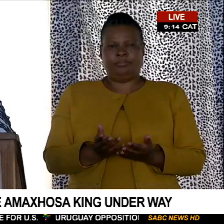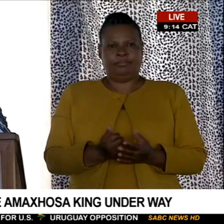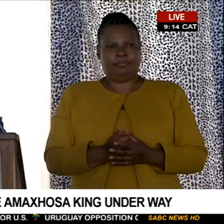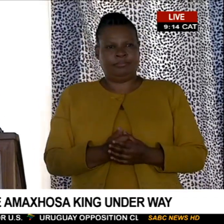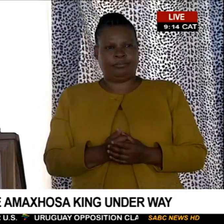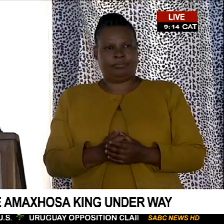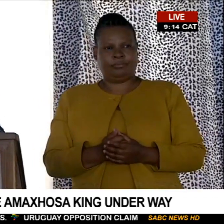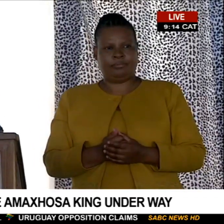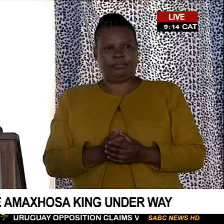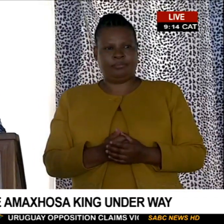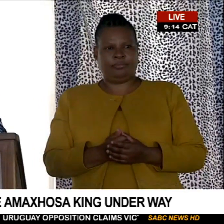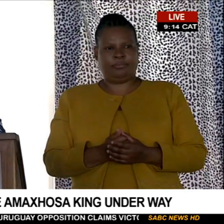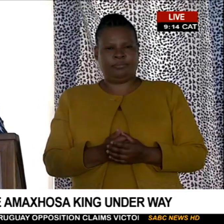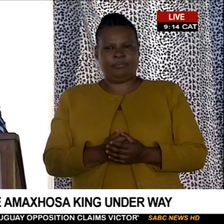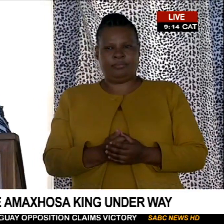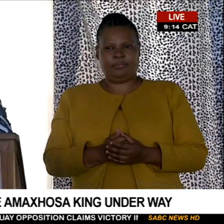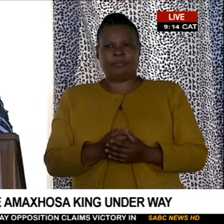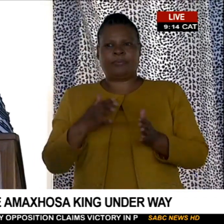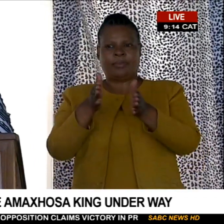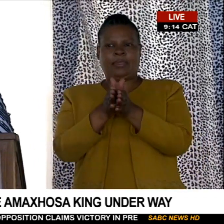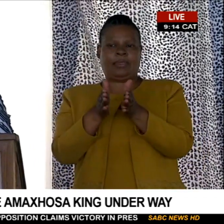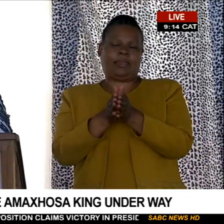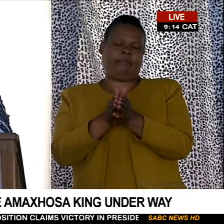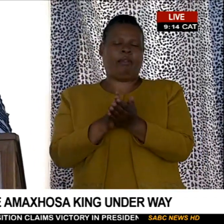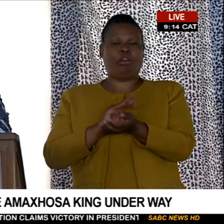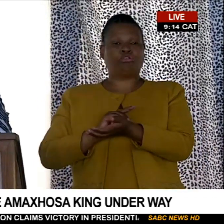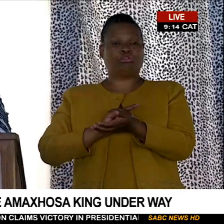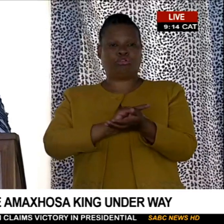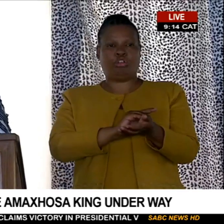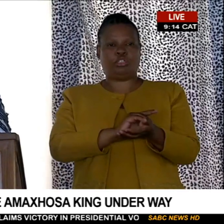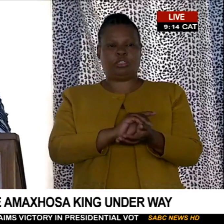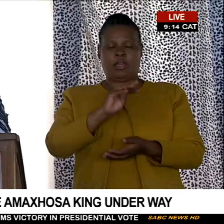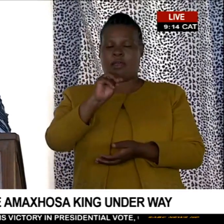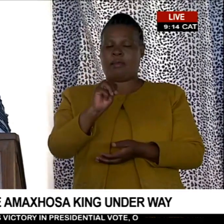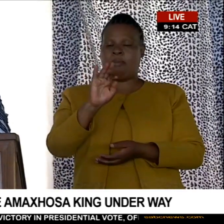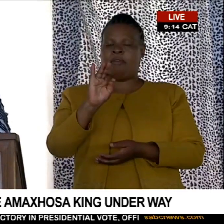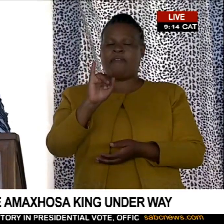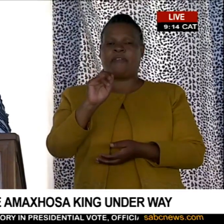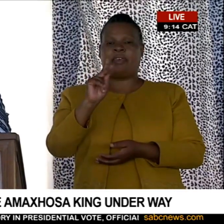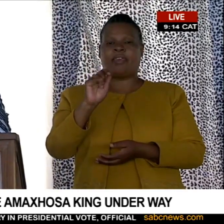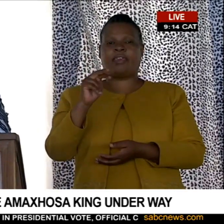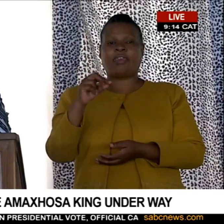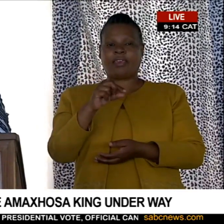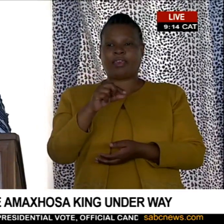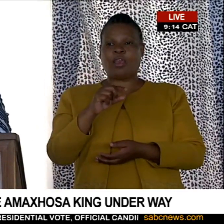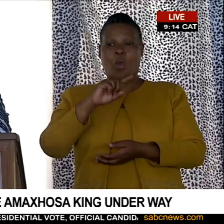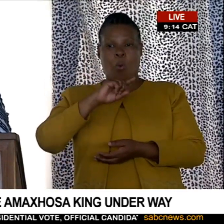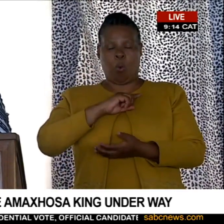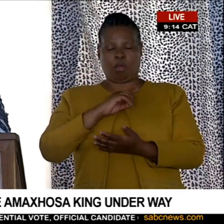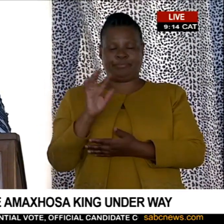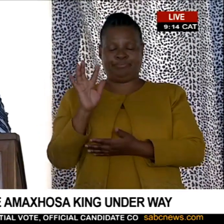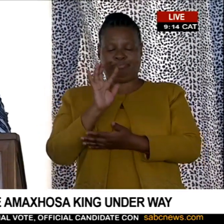ndizawucela uDr. Somadoda Fikeni usinama eze ngaphambili